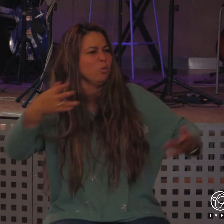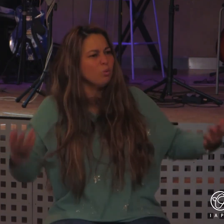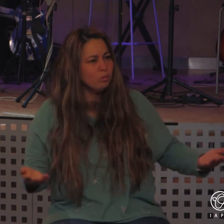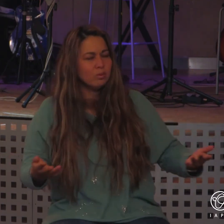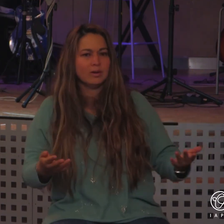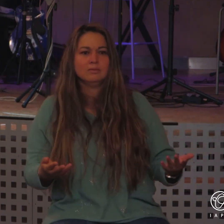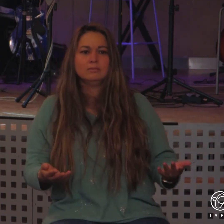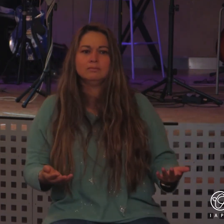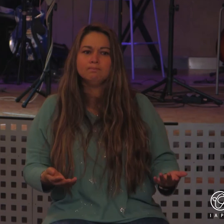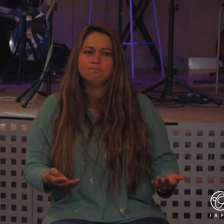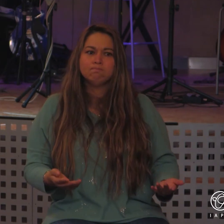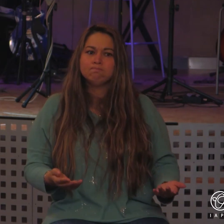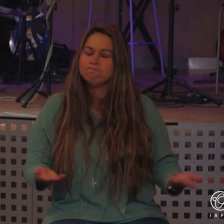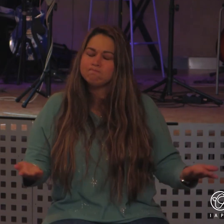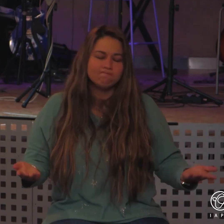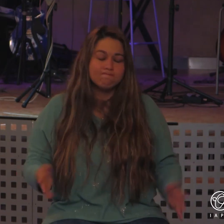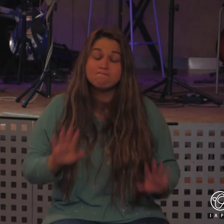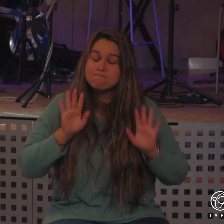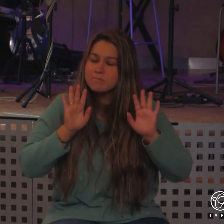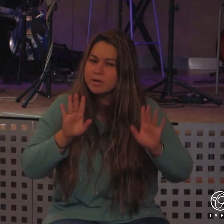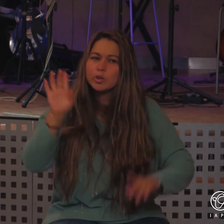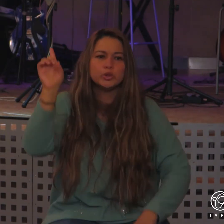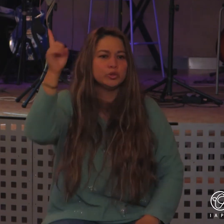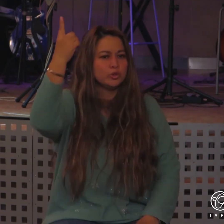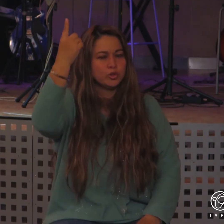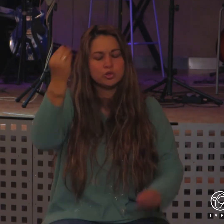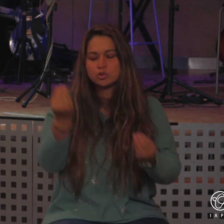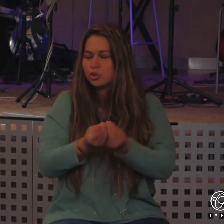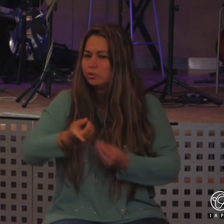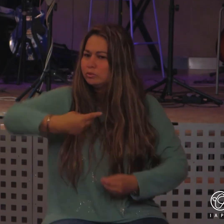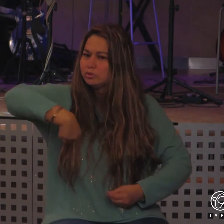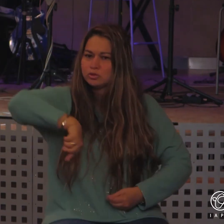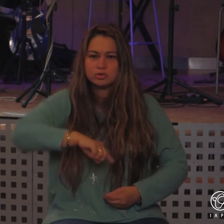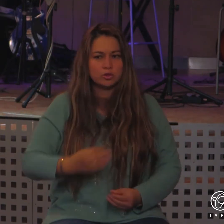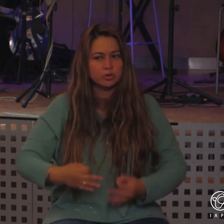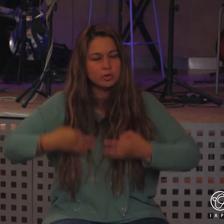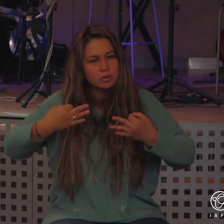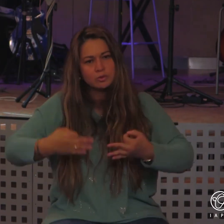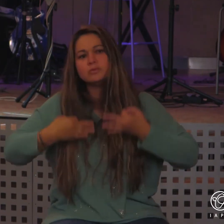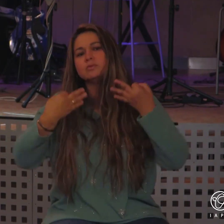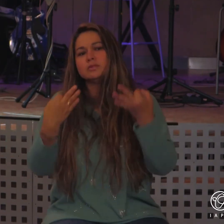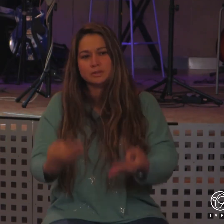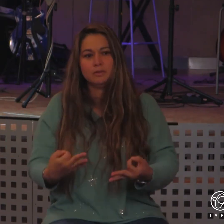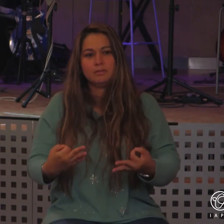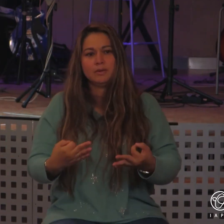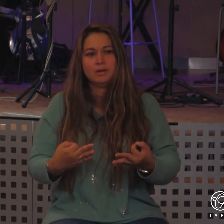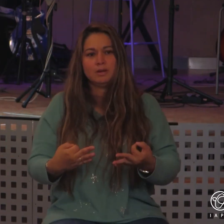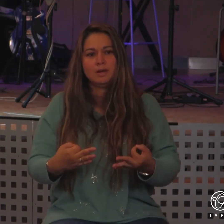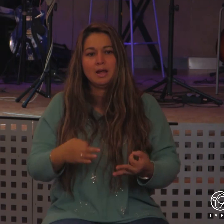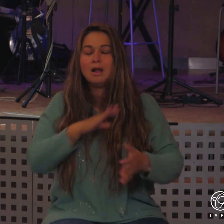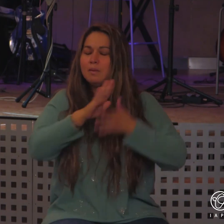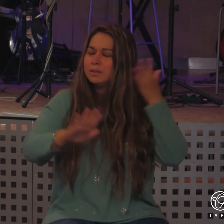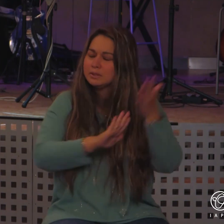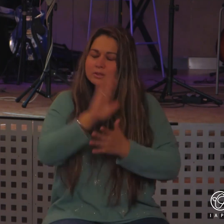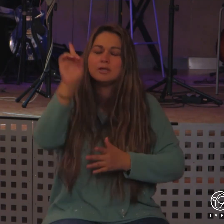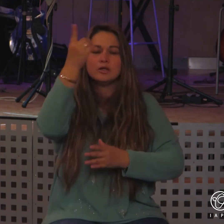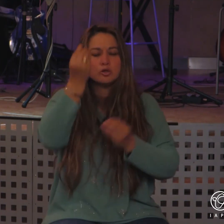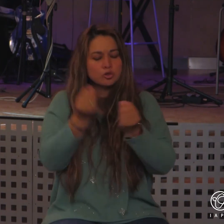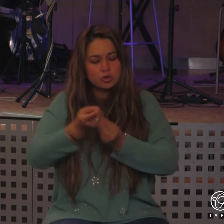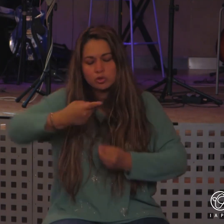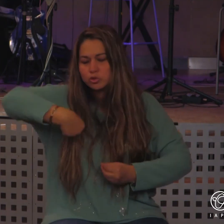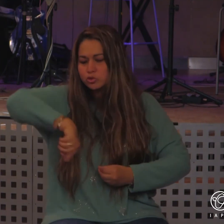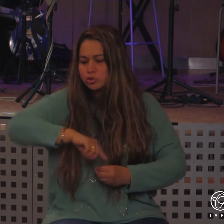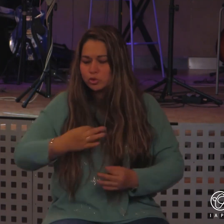Aún en esos días no ha faltado ni una sola vez que la presencia de Dios no hubiera estado con